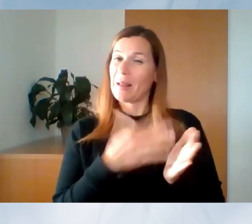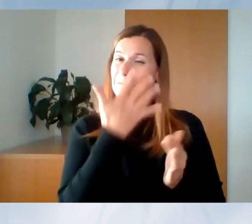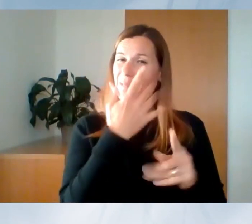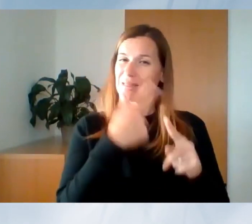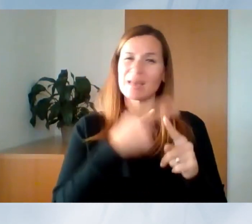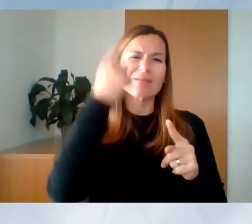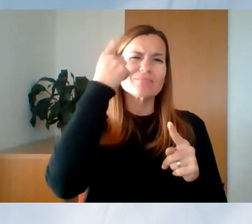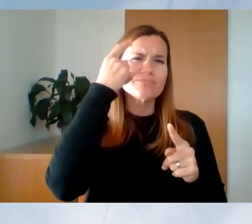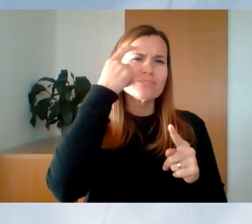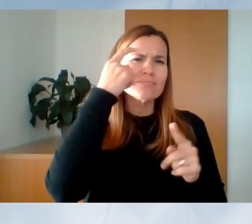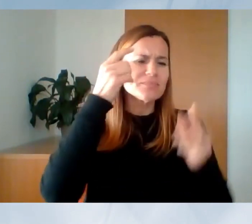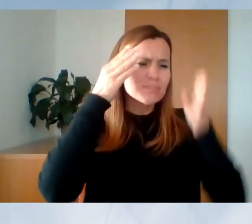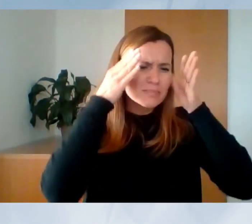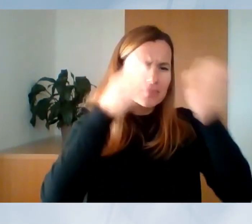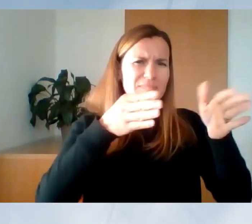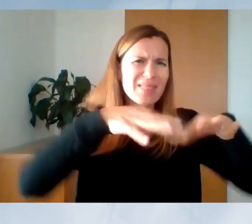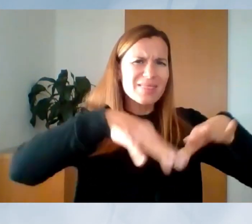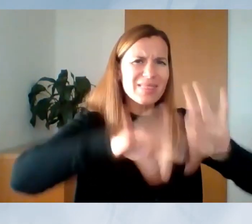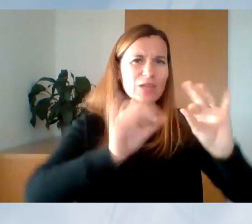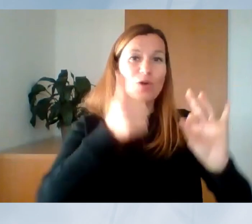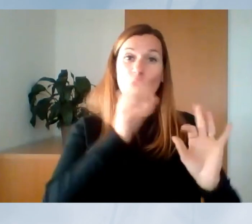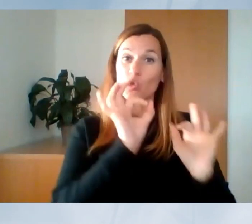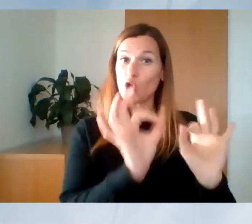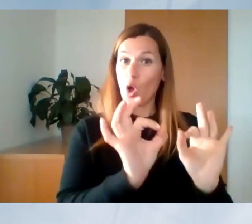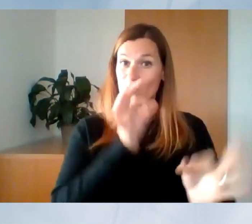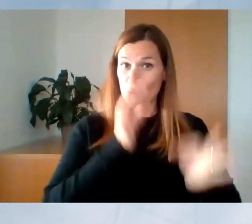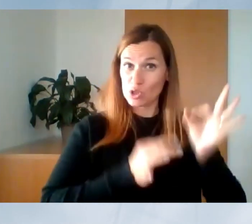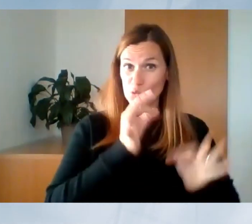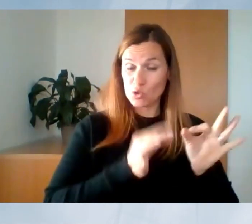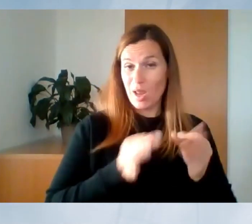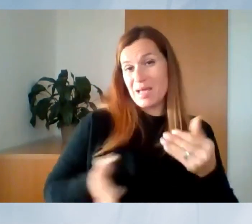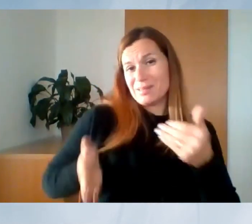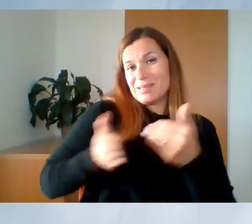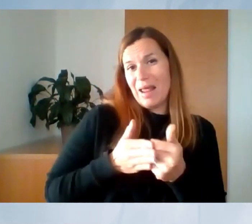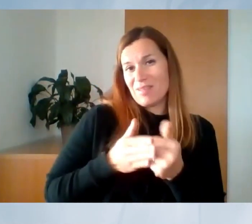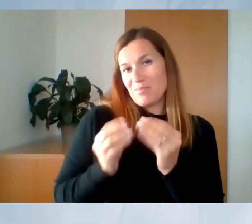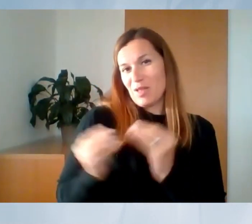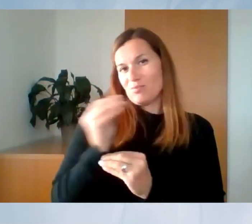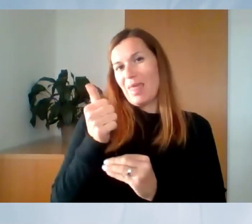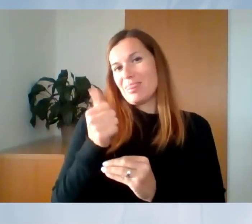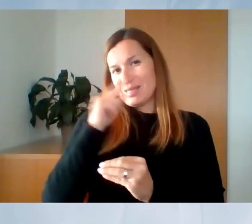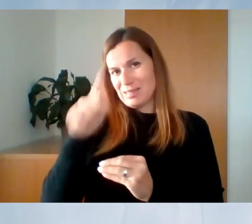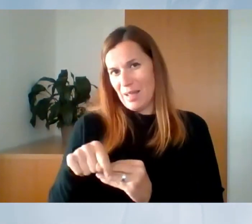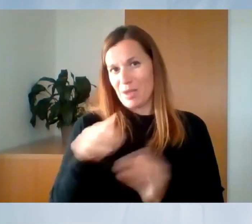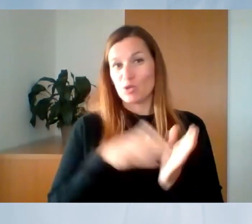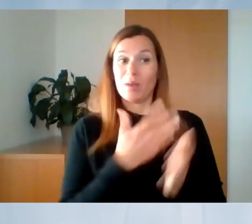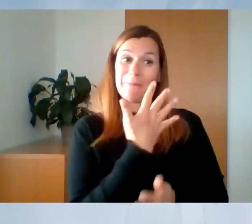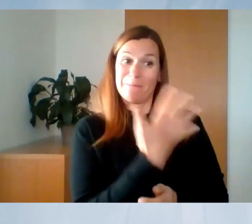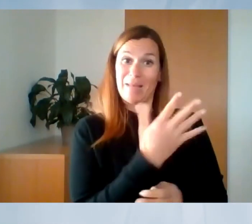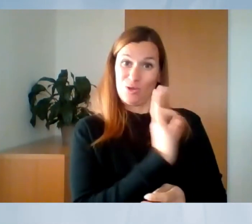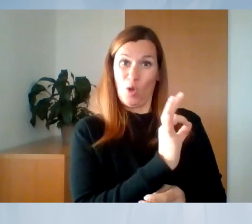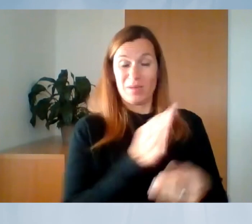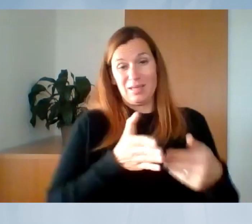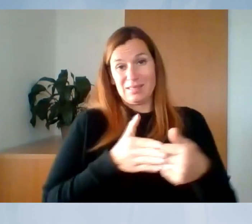5-krat zavestno najdejo eno dobro izkušnjo, vmes pride pa 1 slaba. Na